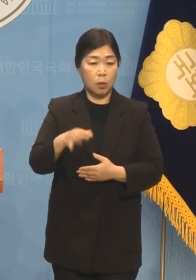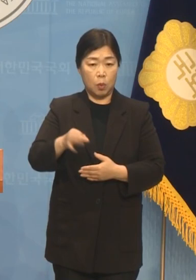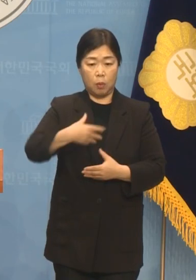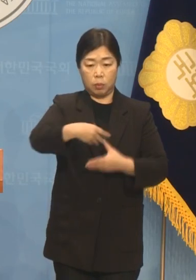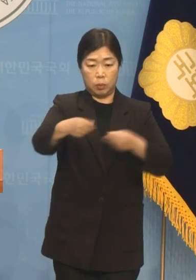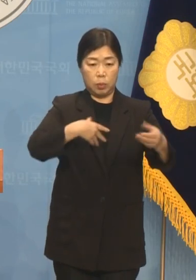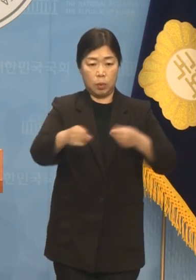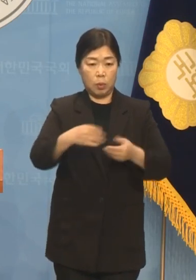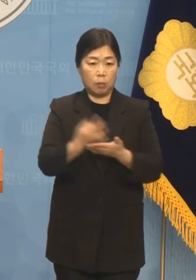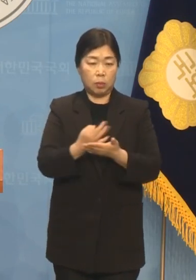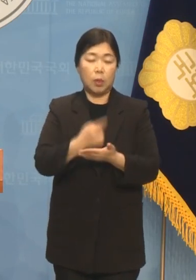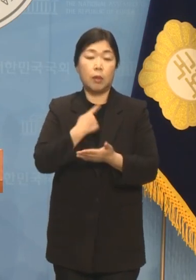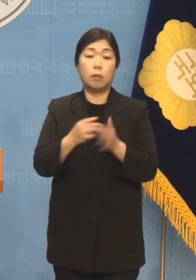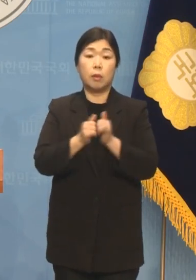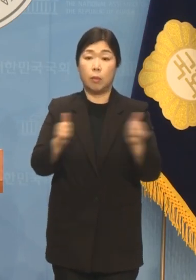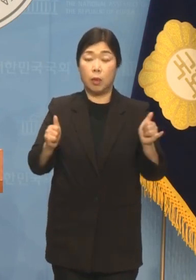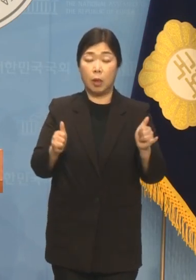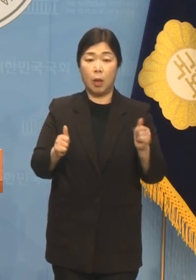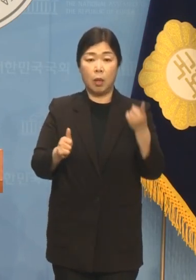상식적인 상황입니까?